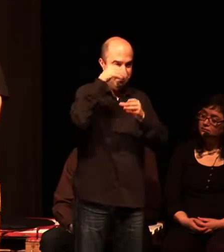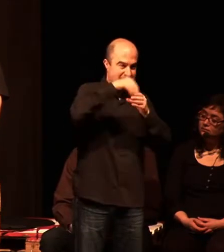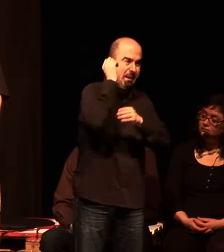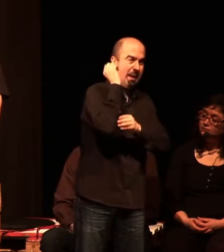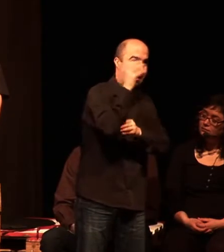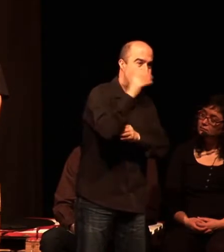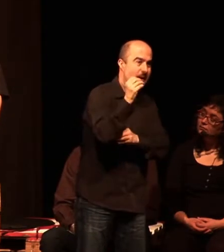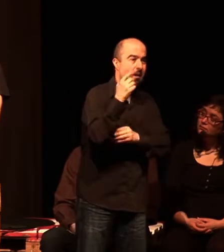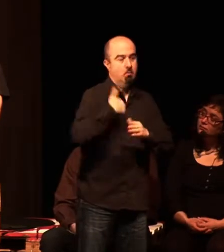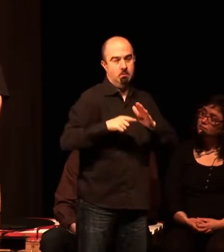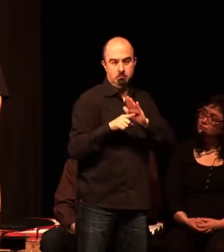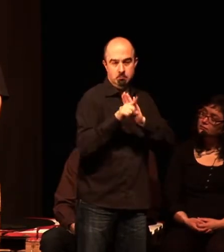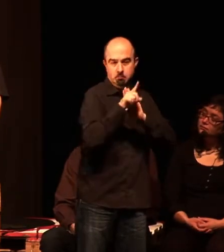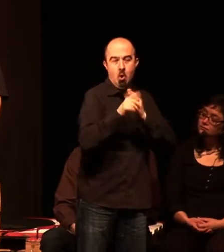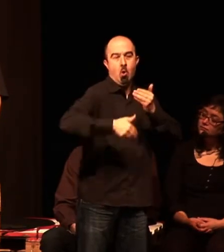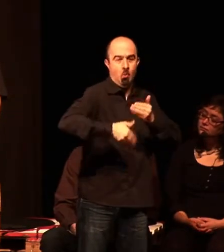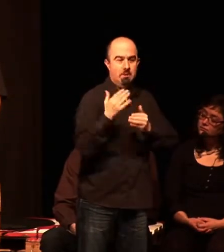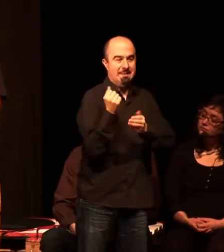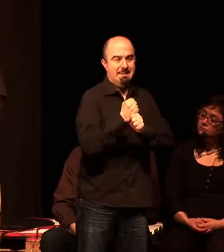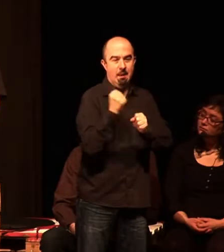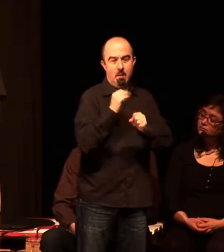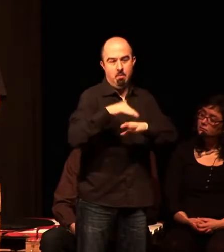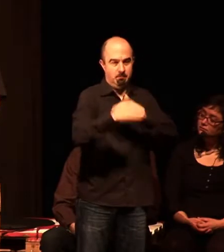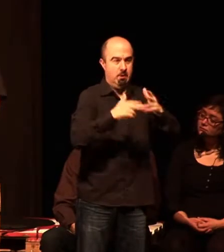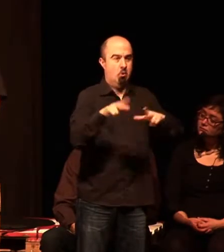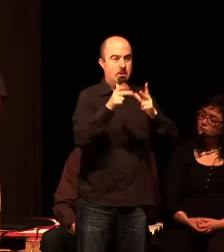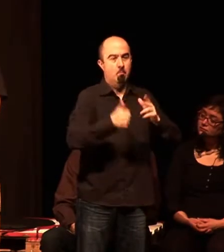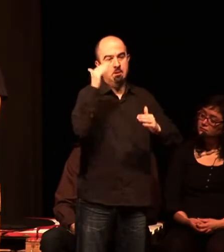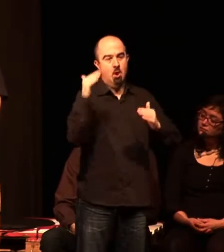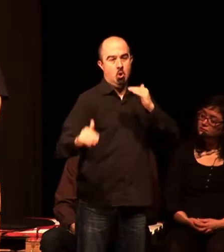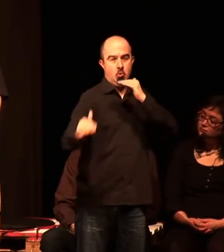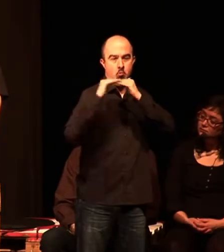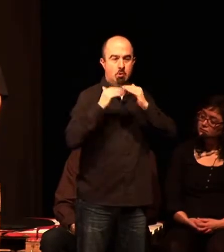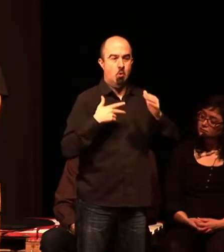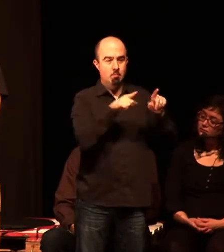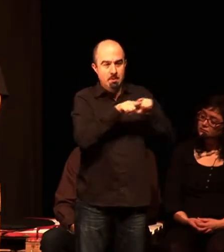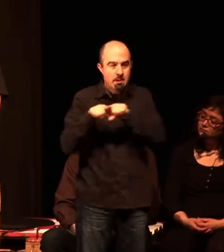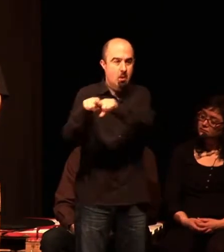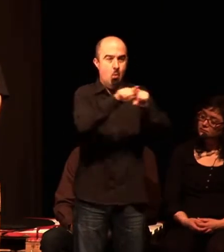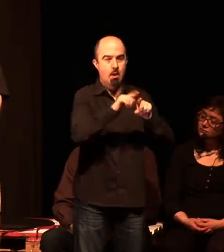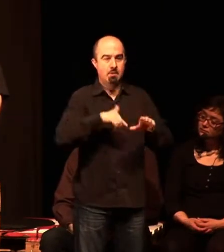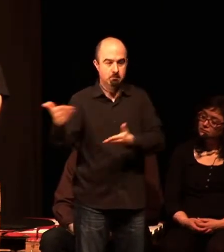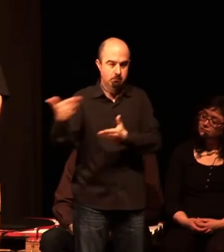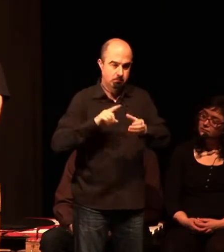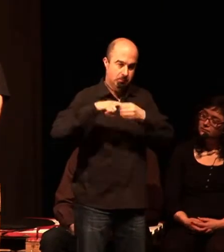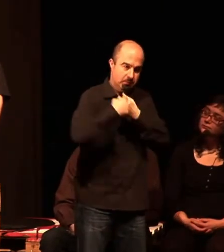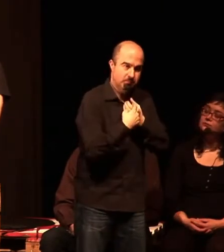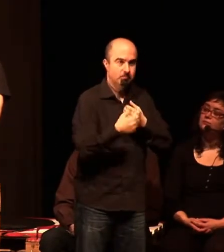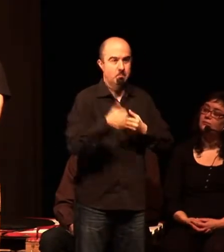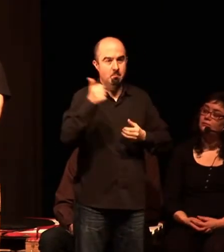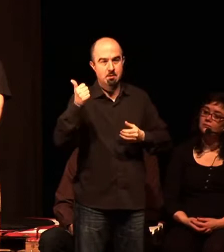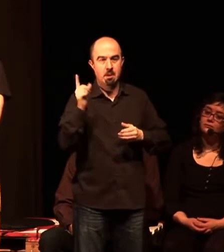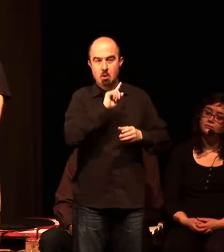assemblees, on ha crescut el treball per una societat més justa, més equitativa, més inclusiva, més